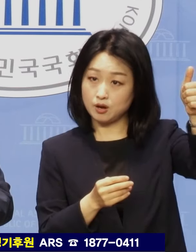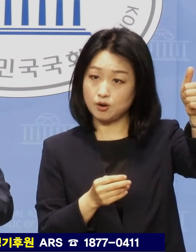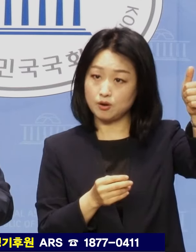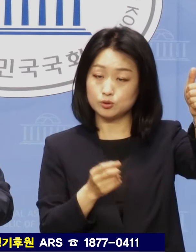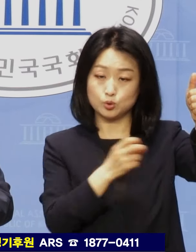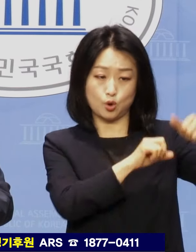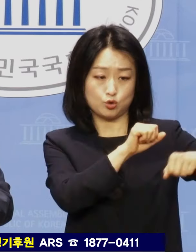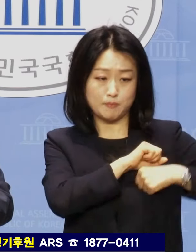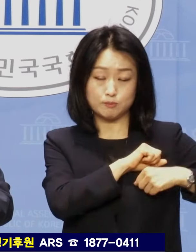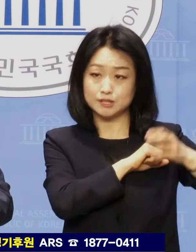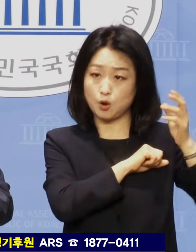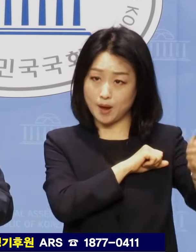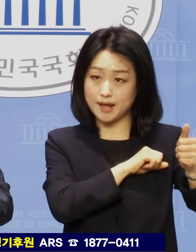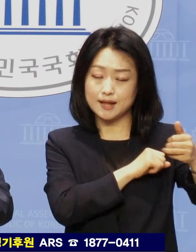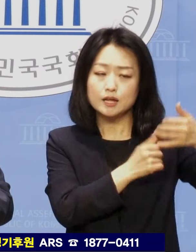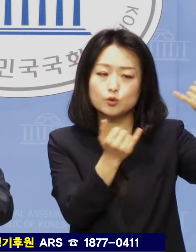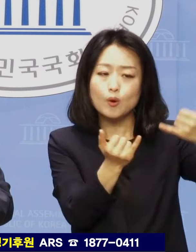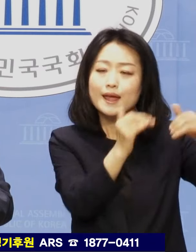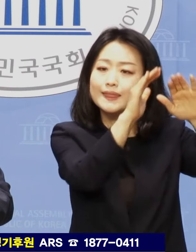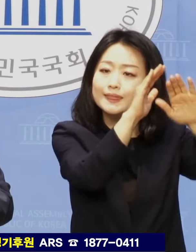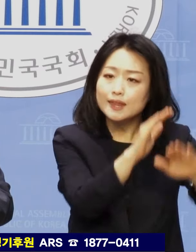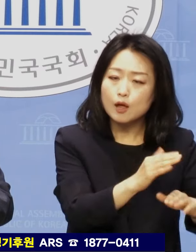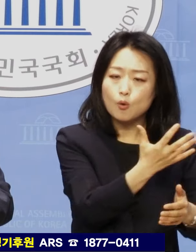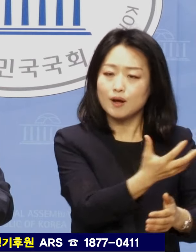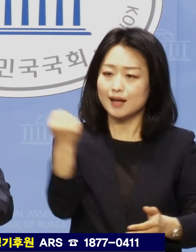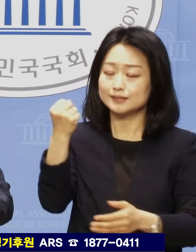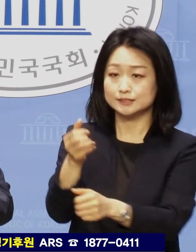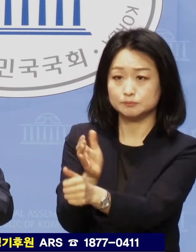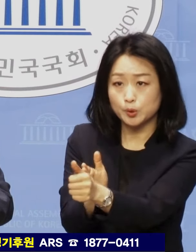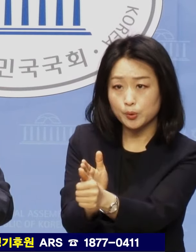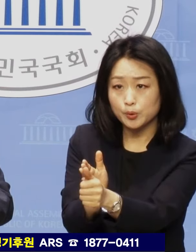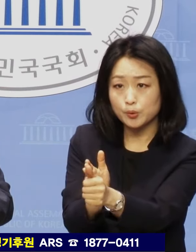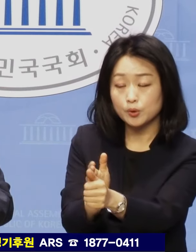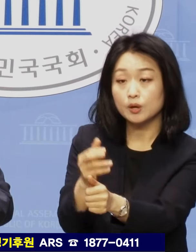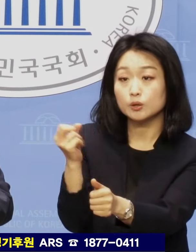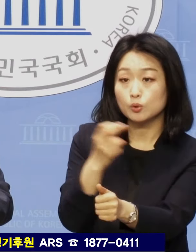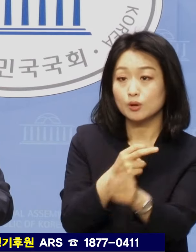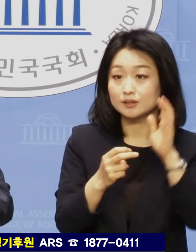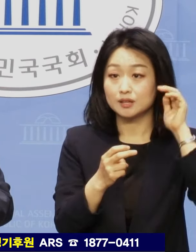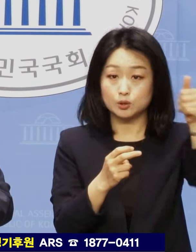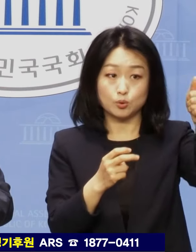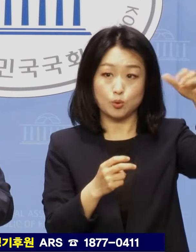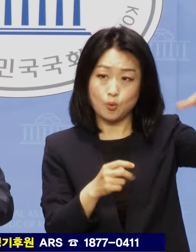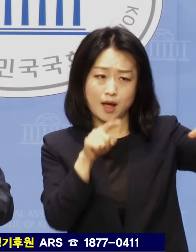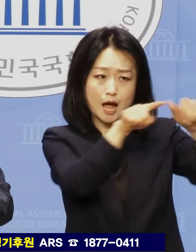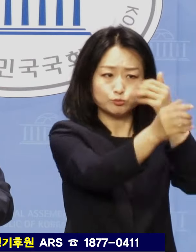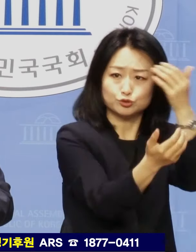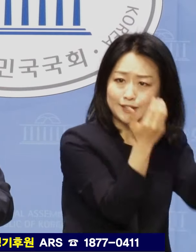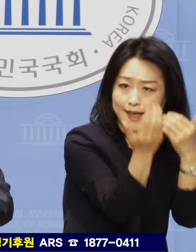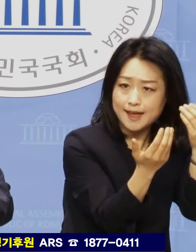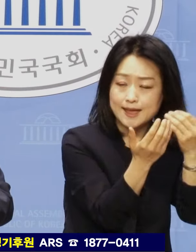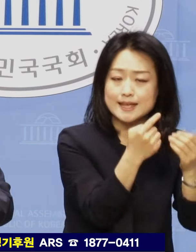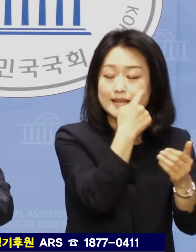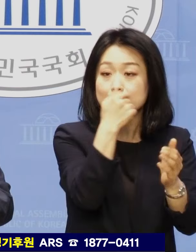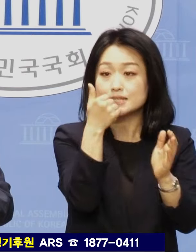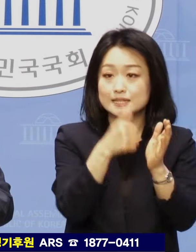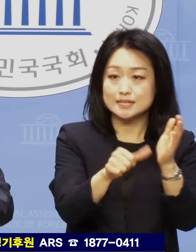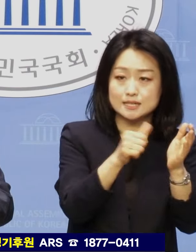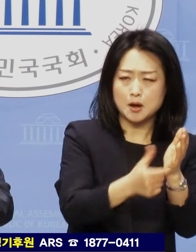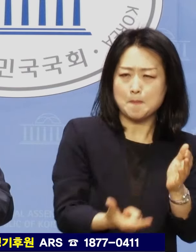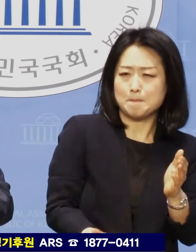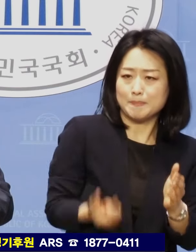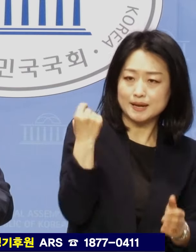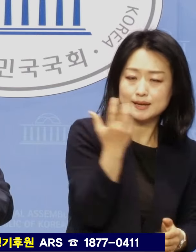이종섭 전 장관의 통화 내역을 확보하시고 대통령 시를 압수수색에 핵심 증거를